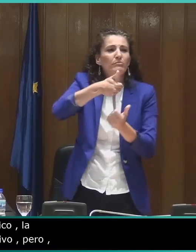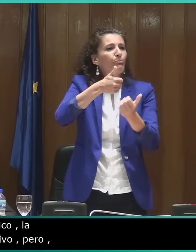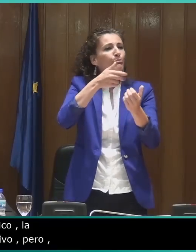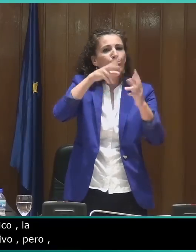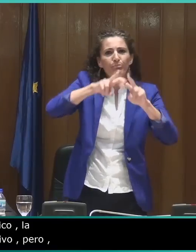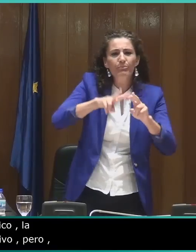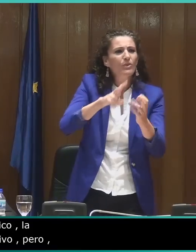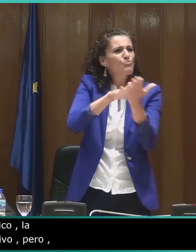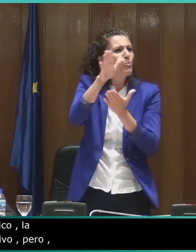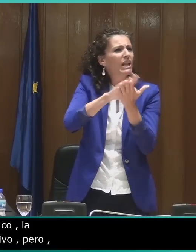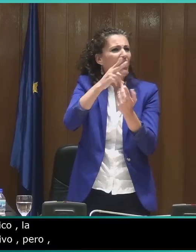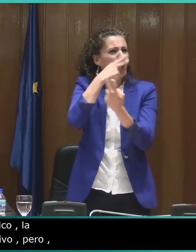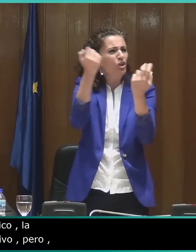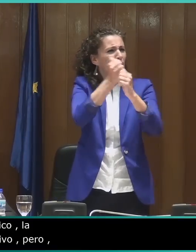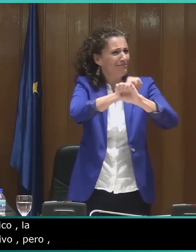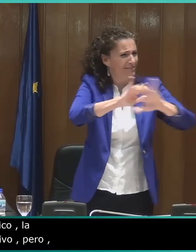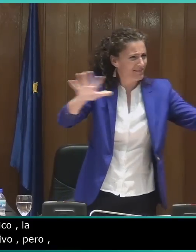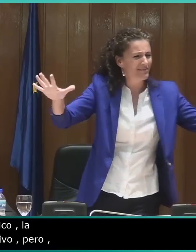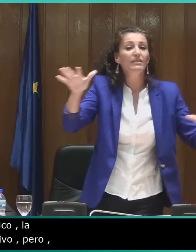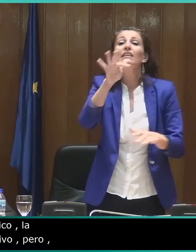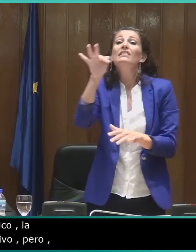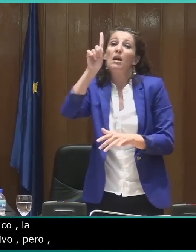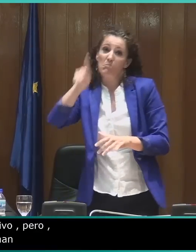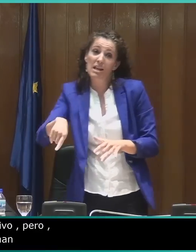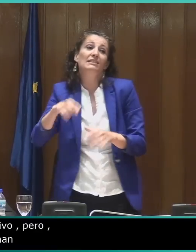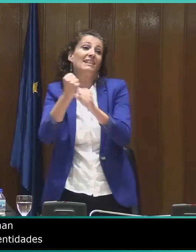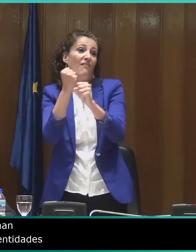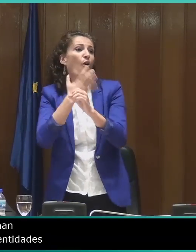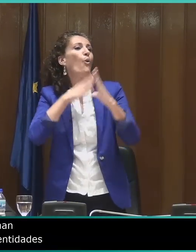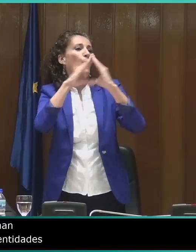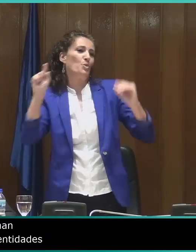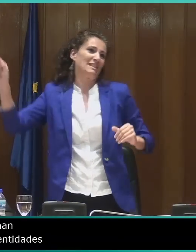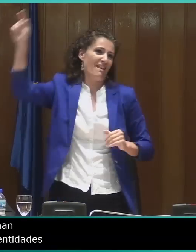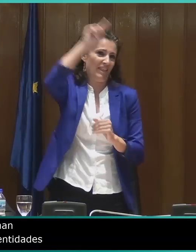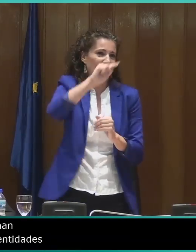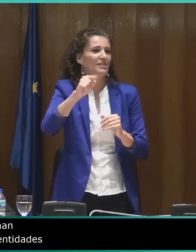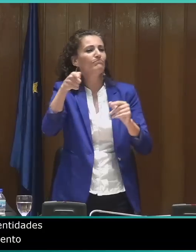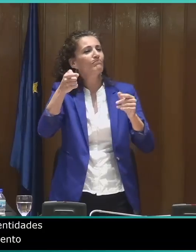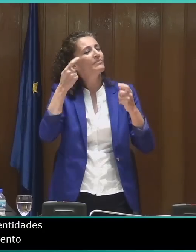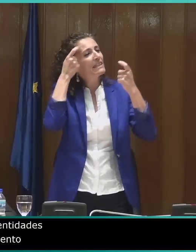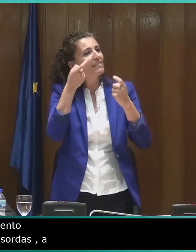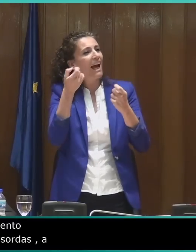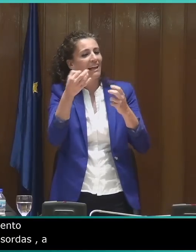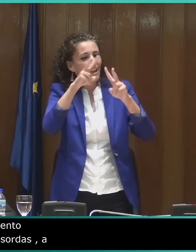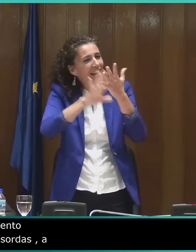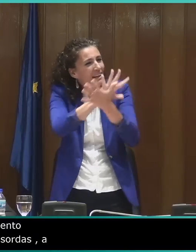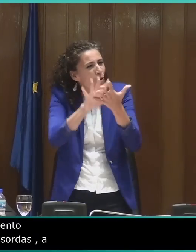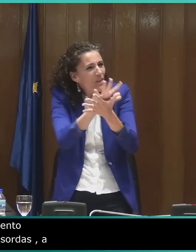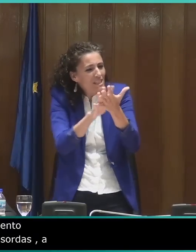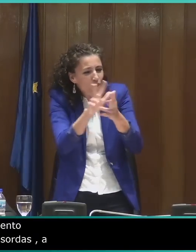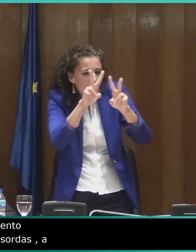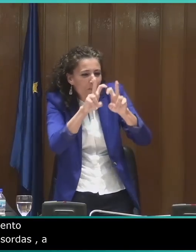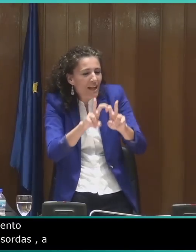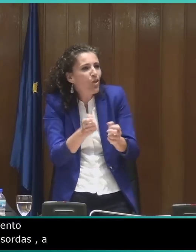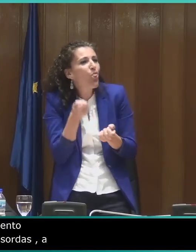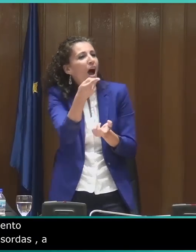lideradas por el Movimiento Asociativo de Personas Sordas a través de diversas publicaciones, pero también, como no puede ser de otra manera, por el